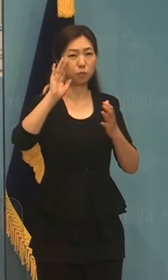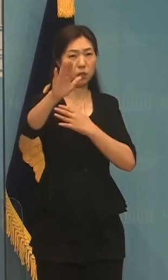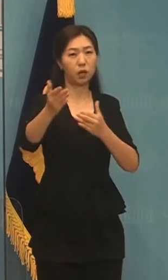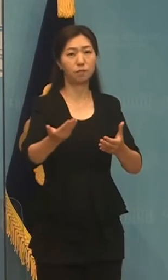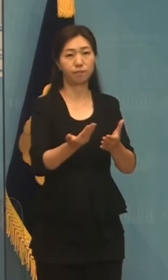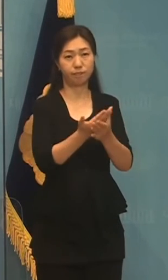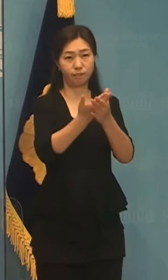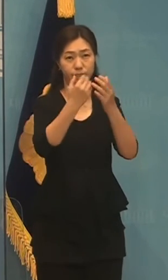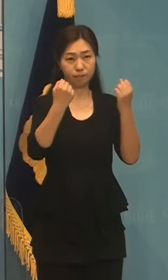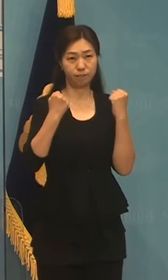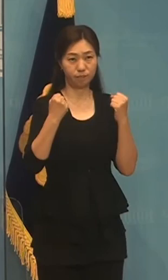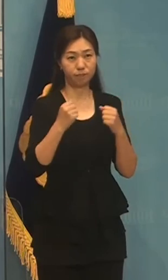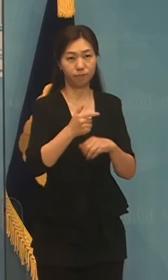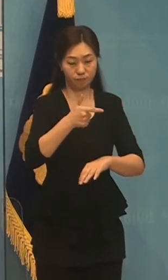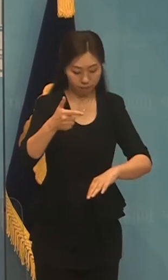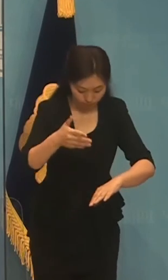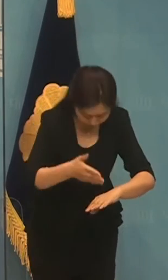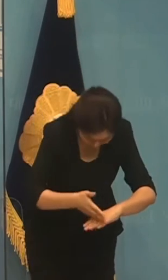감사합니다.